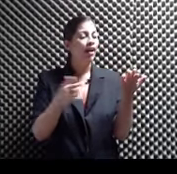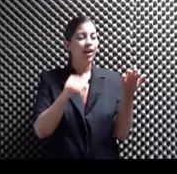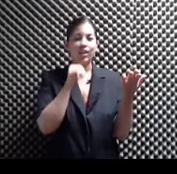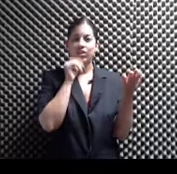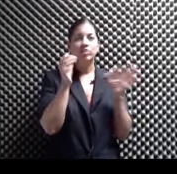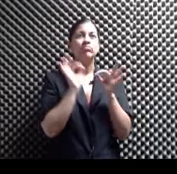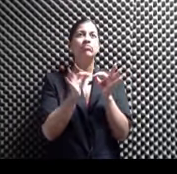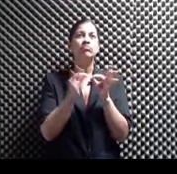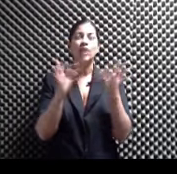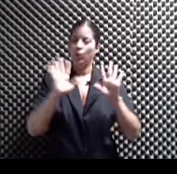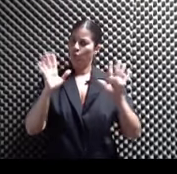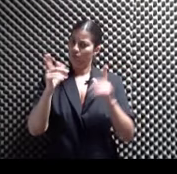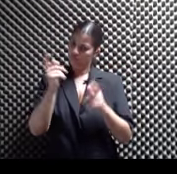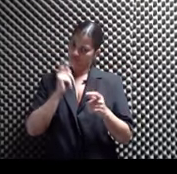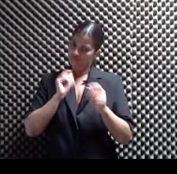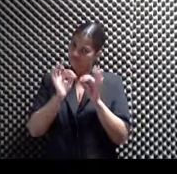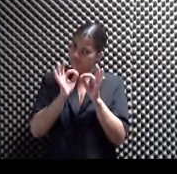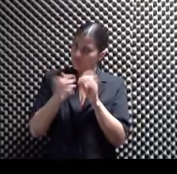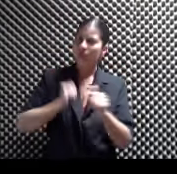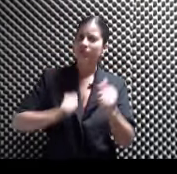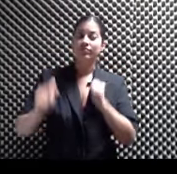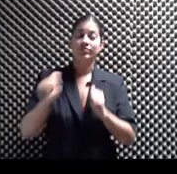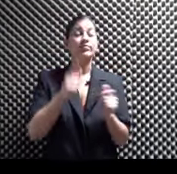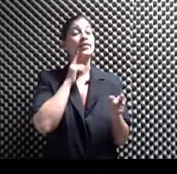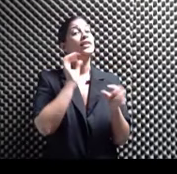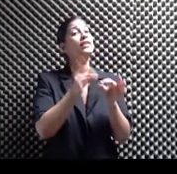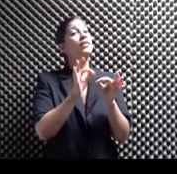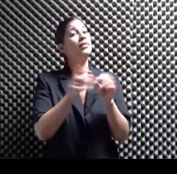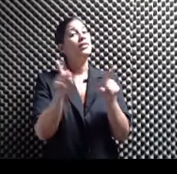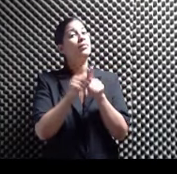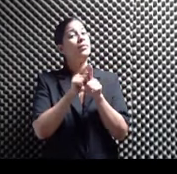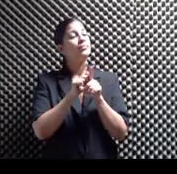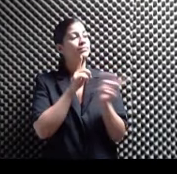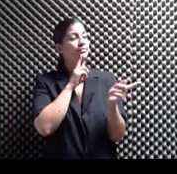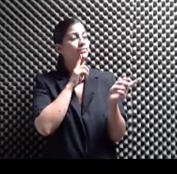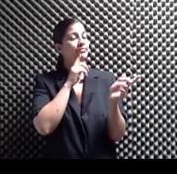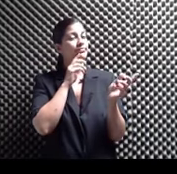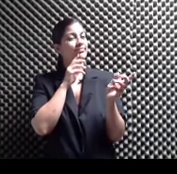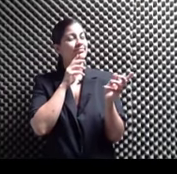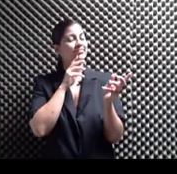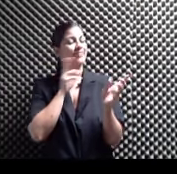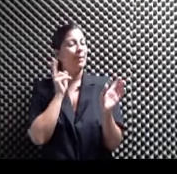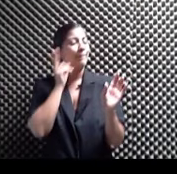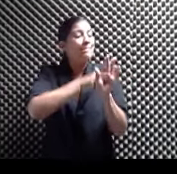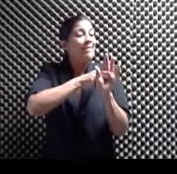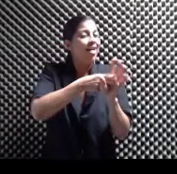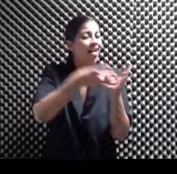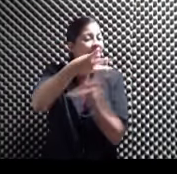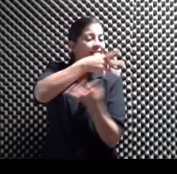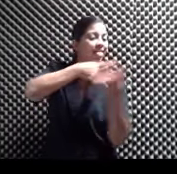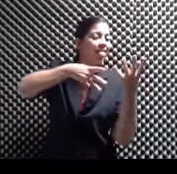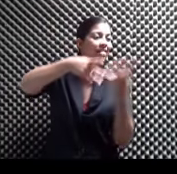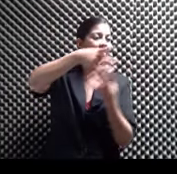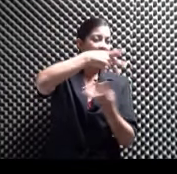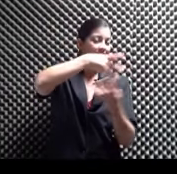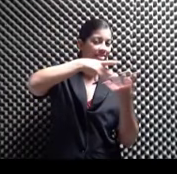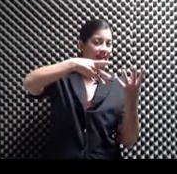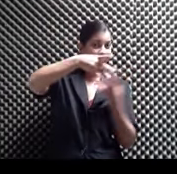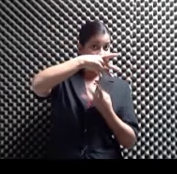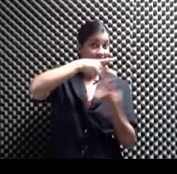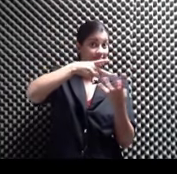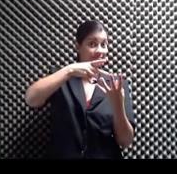solamente que las seis funciones van a ser traducidas al lenguaje de señas, sino que además ellos entran a la escena como parecido a Máscara Afuera el